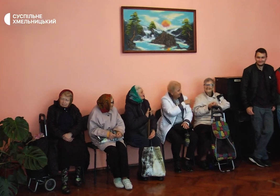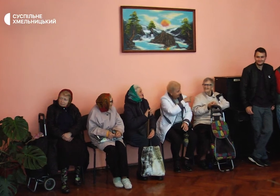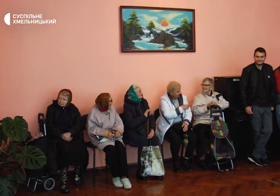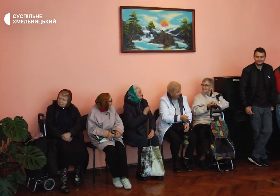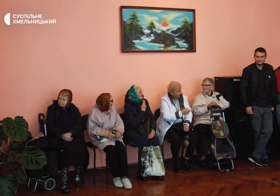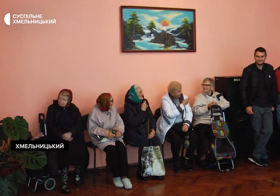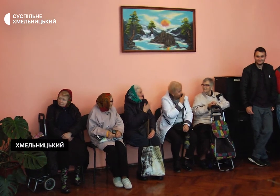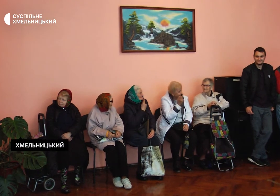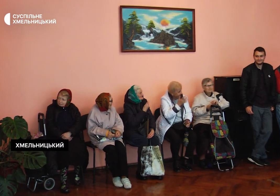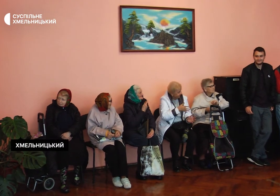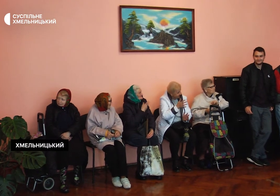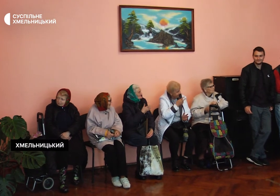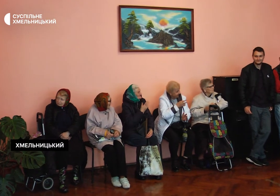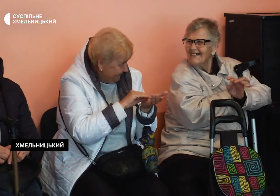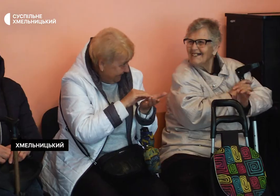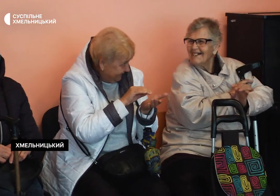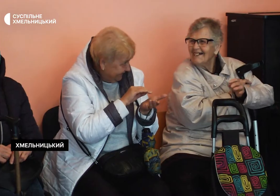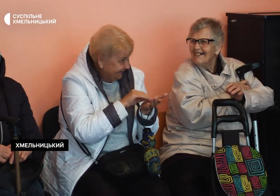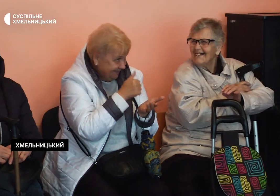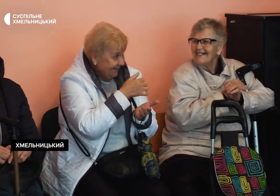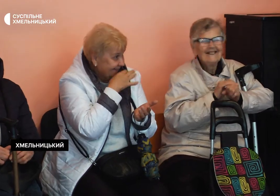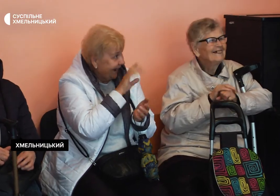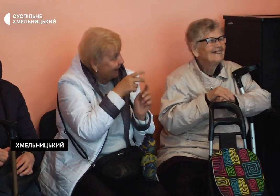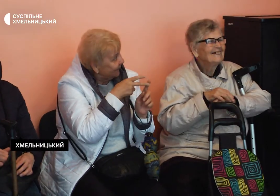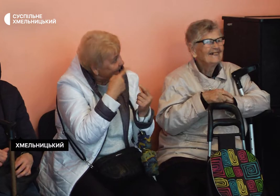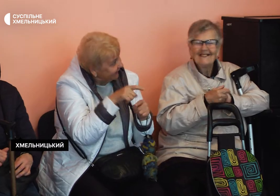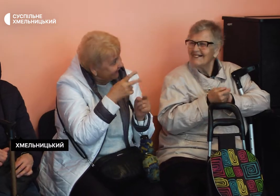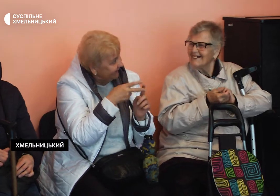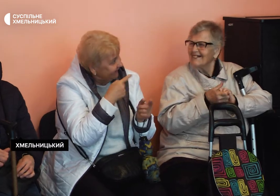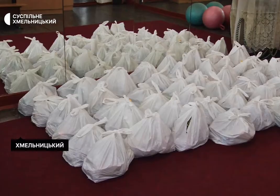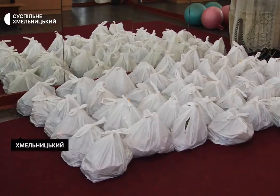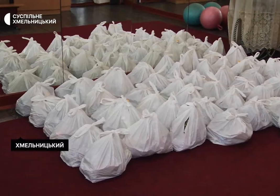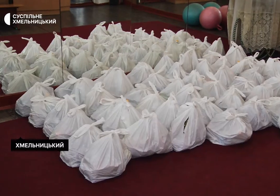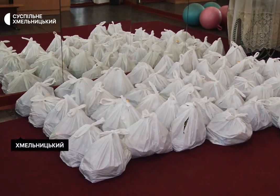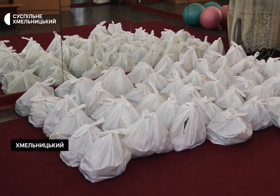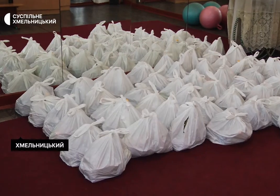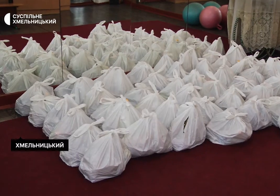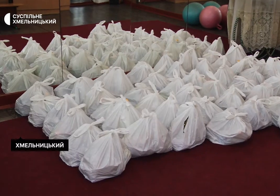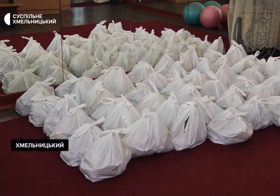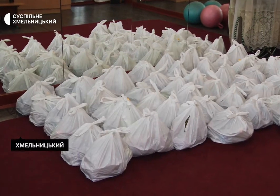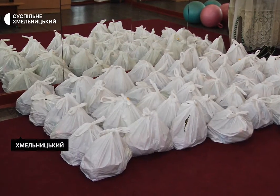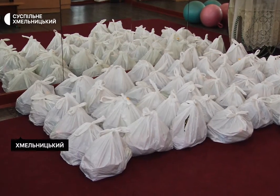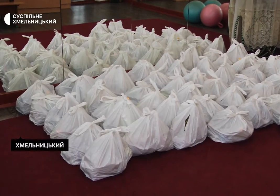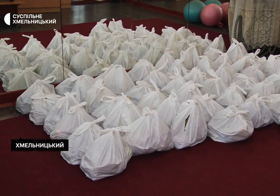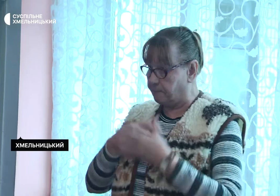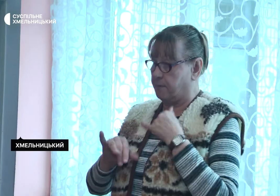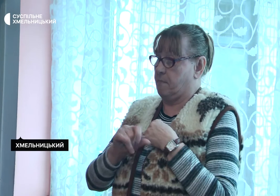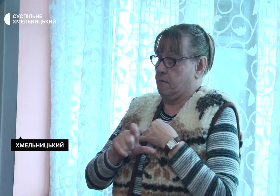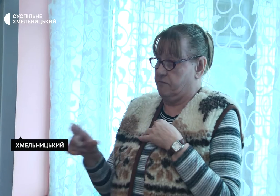В штабі для переселенців з вадами слуху зараз роздають 80 продуктових наборів. За словами керівниці штабу